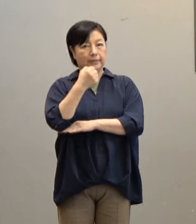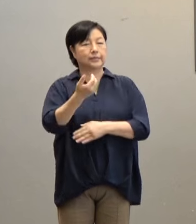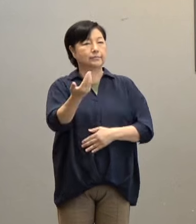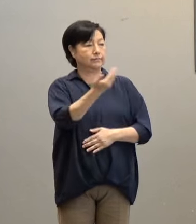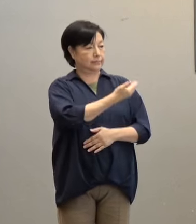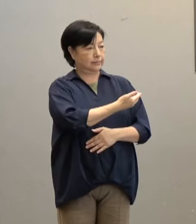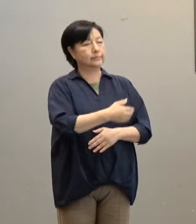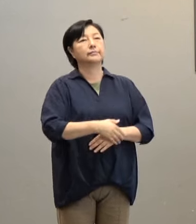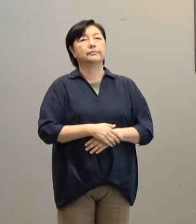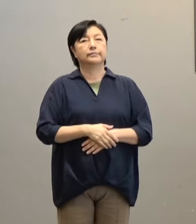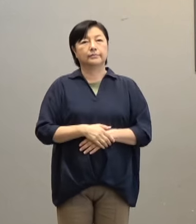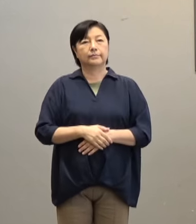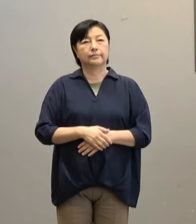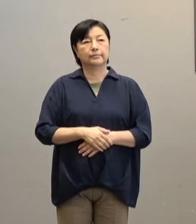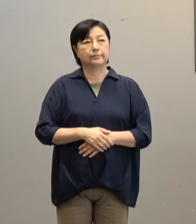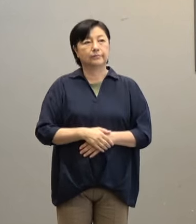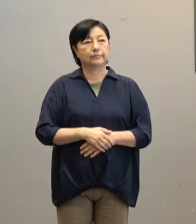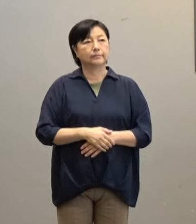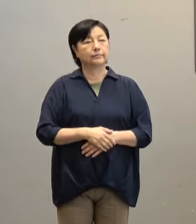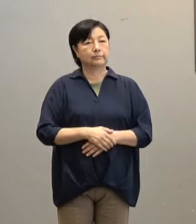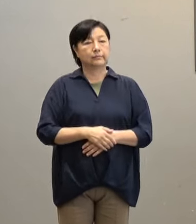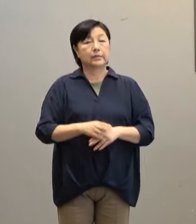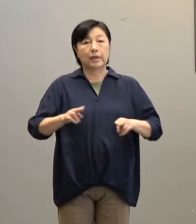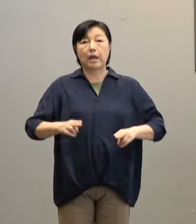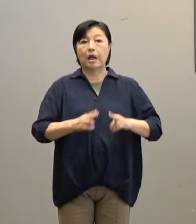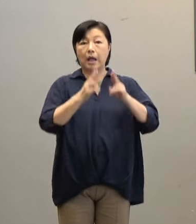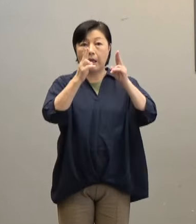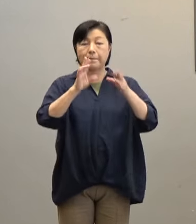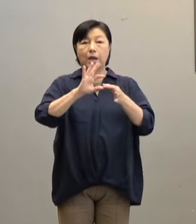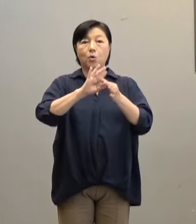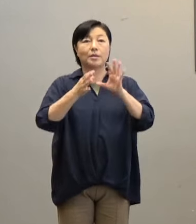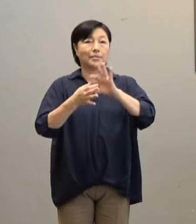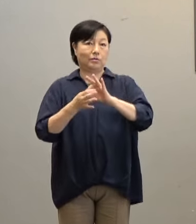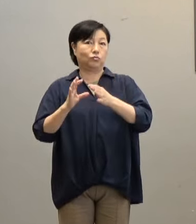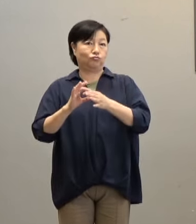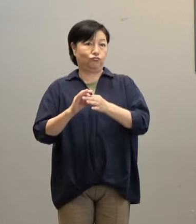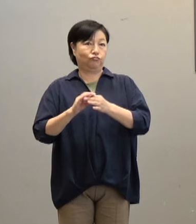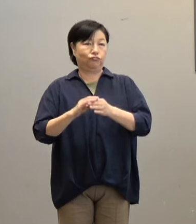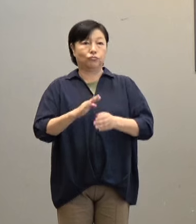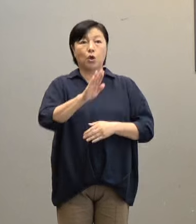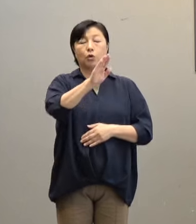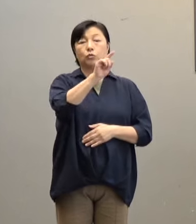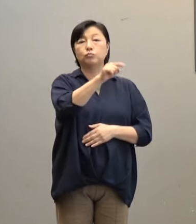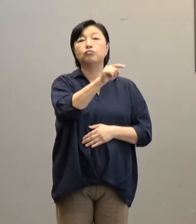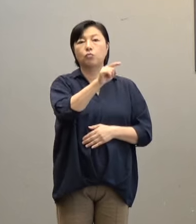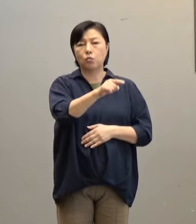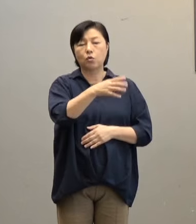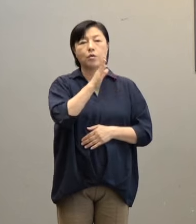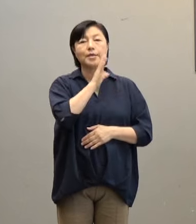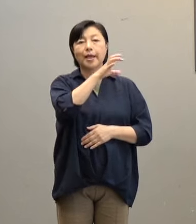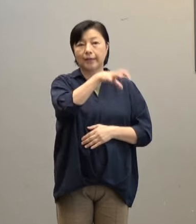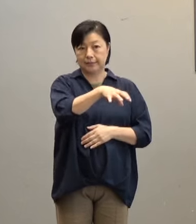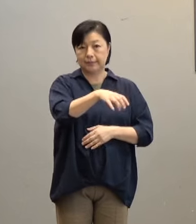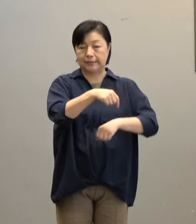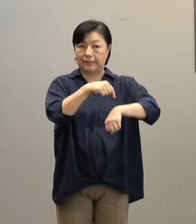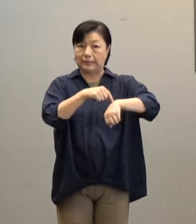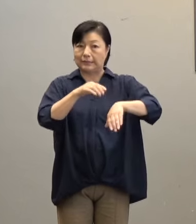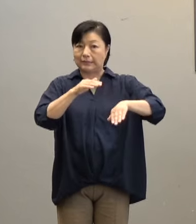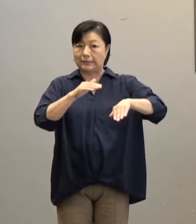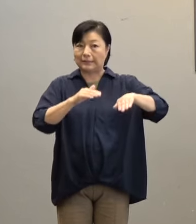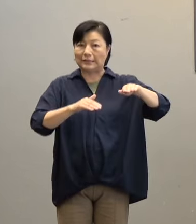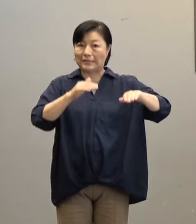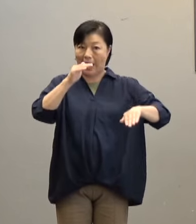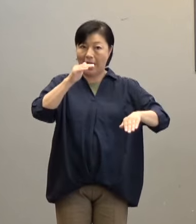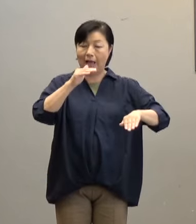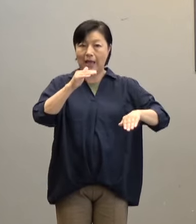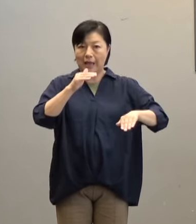産経の岡田でございます。パリ五輪について伺います。あのちょっと向こうの現地と時差があって、うん、あのいろいろその深夜のテレビ観